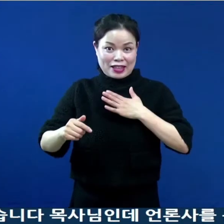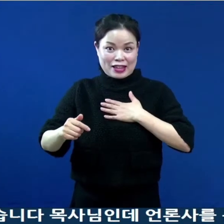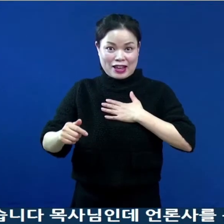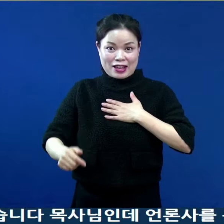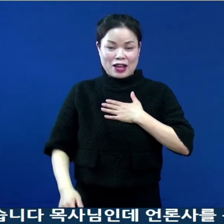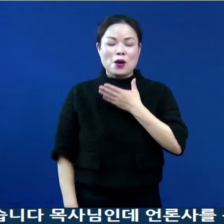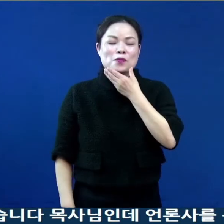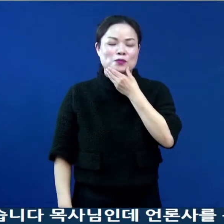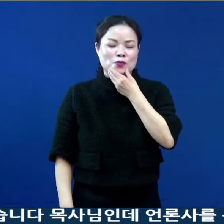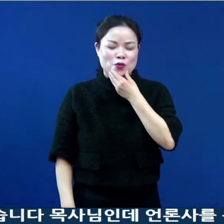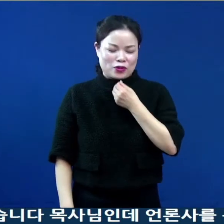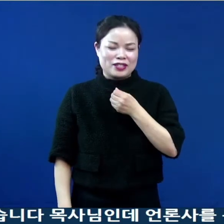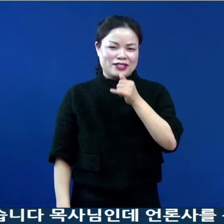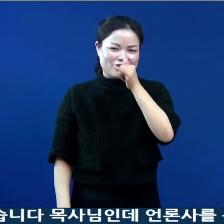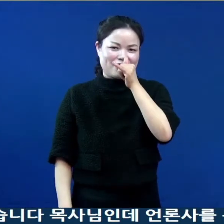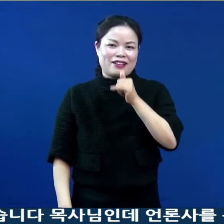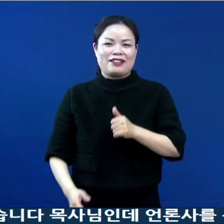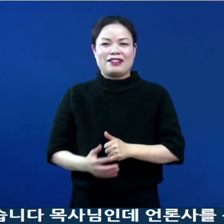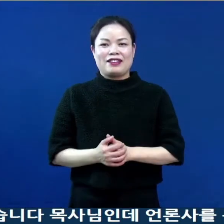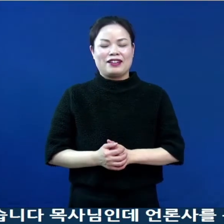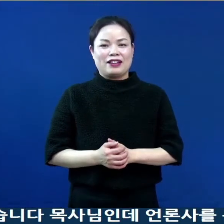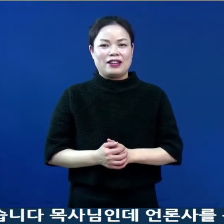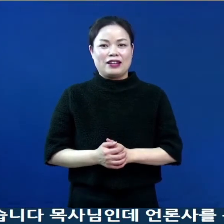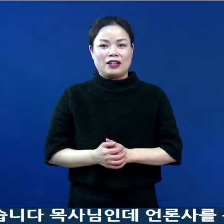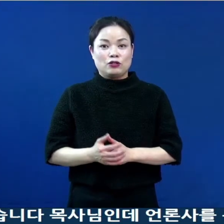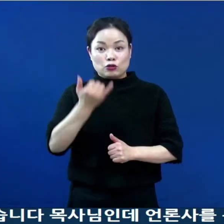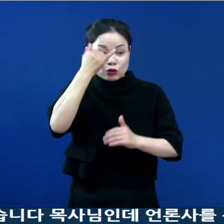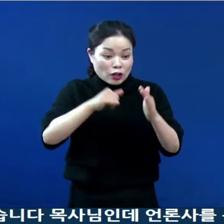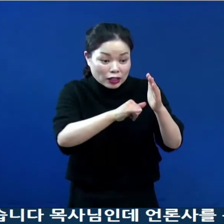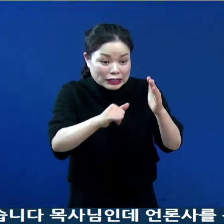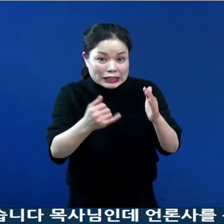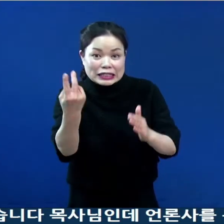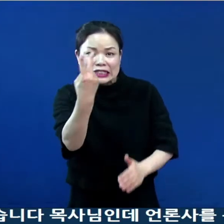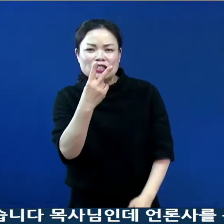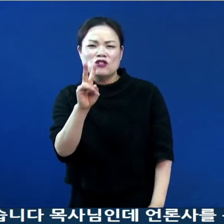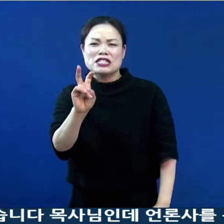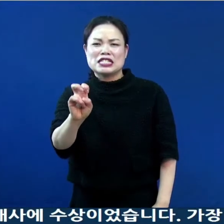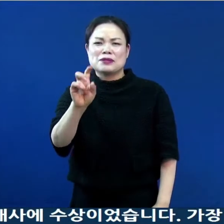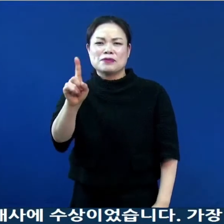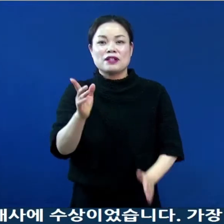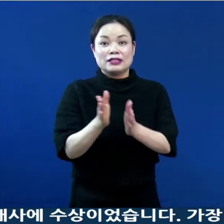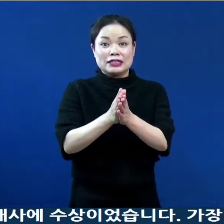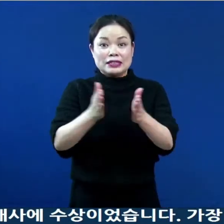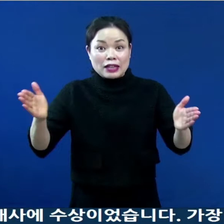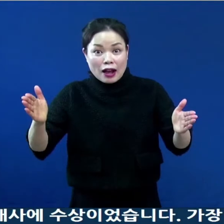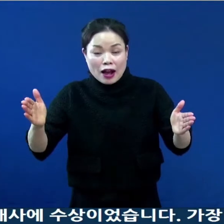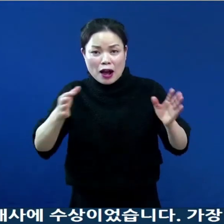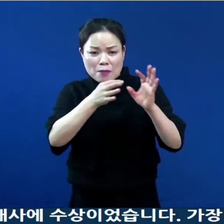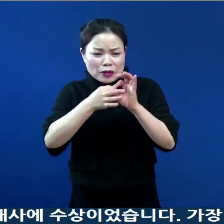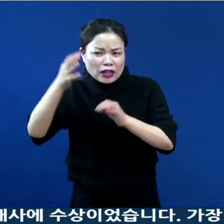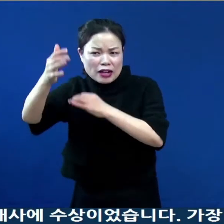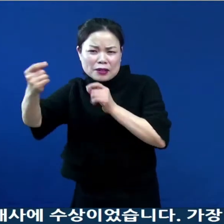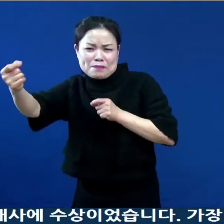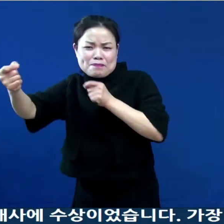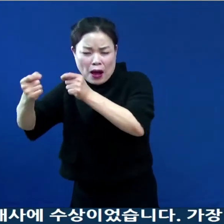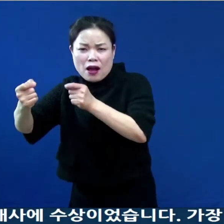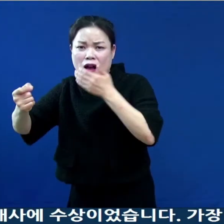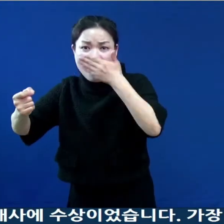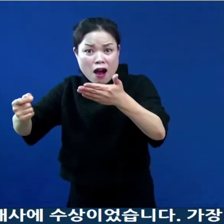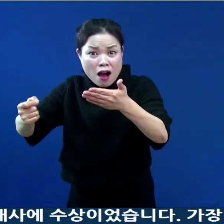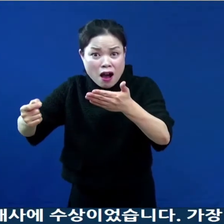내게 복이다. 온 중현의 가족들 2021년을 시작하면서 하나님을 가까이